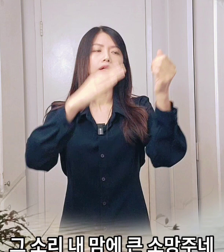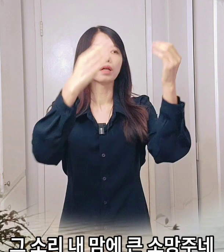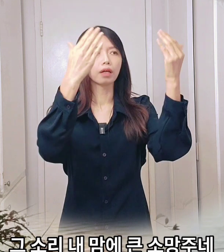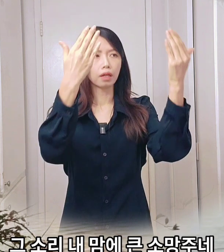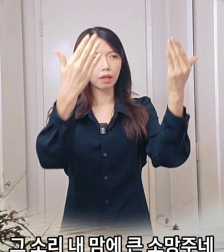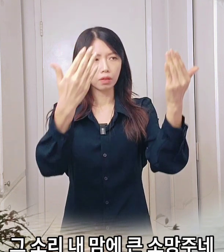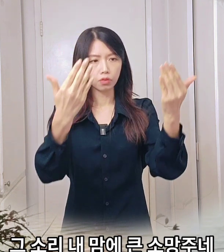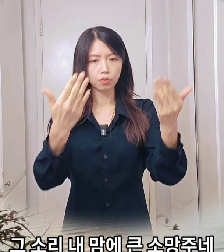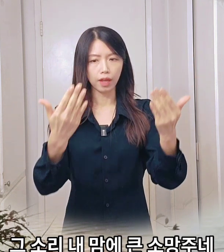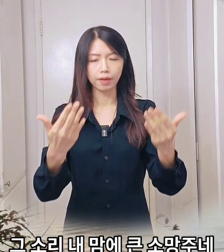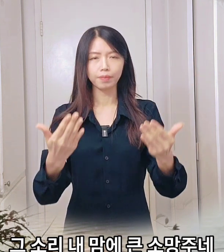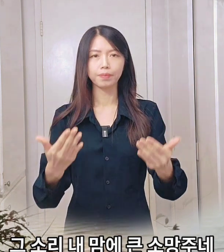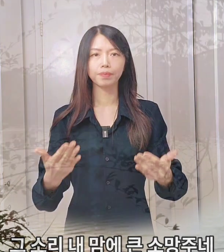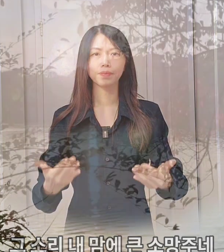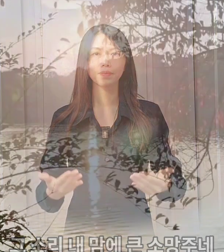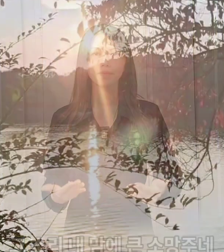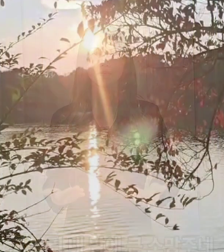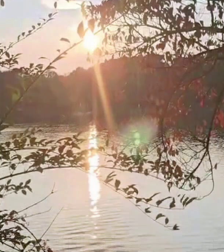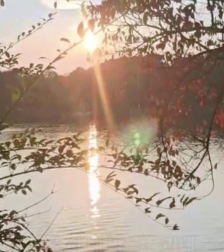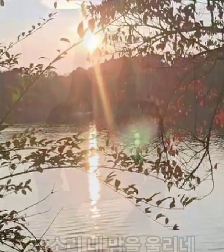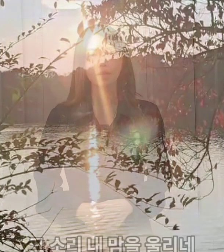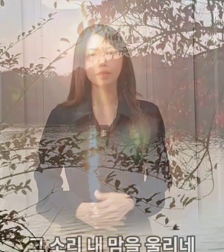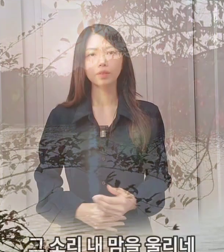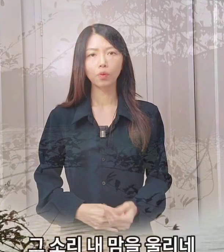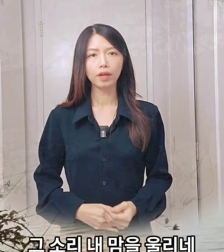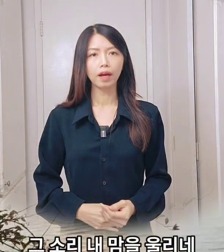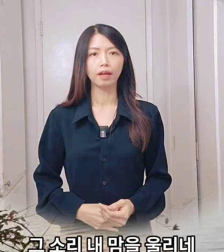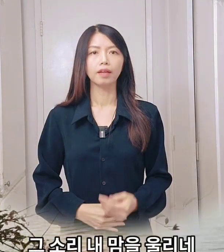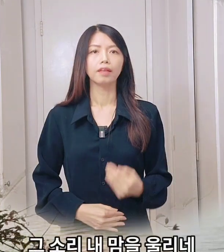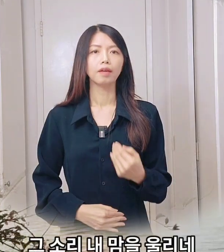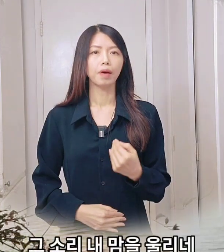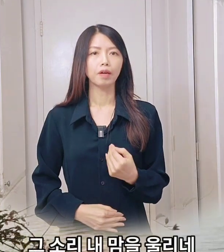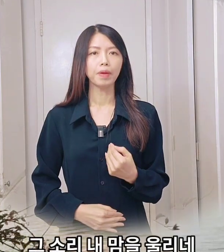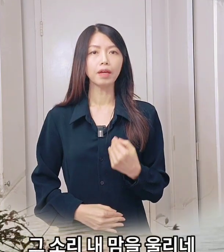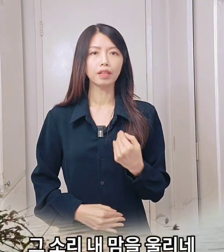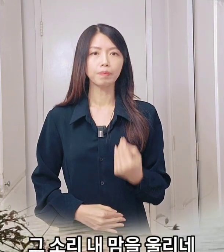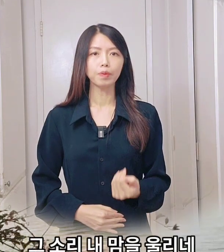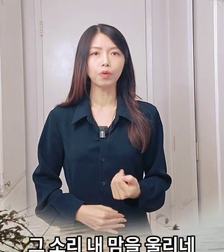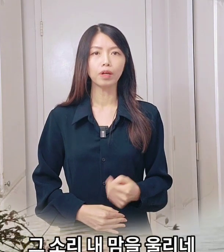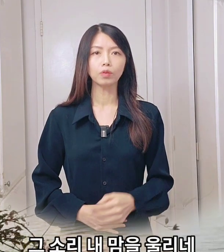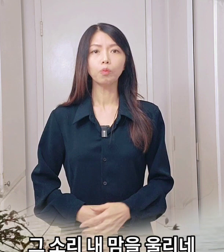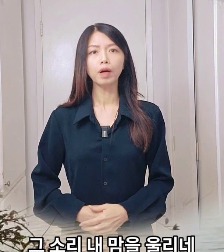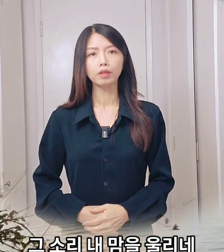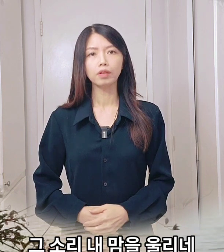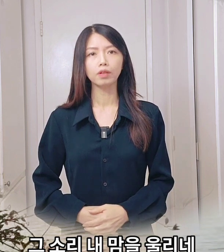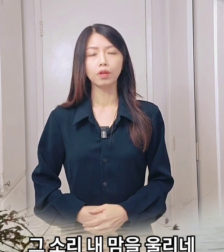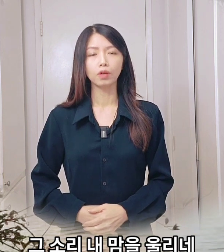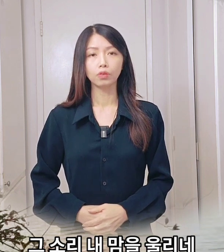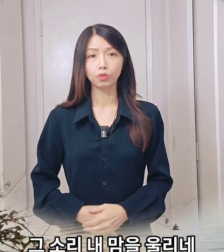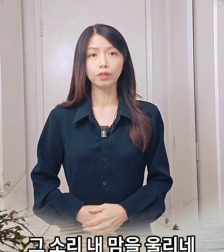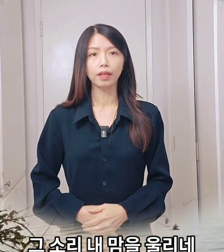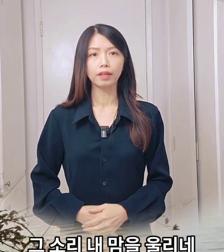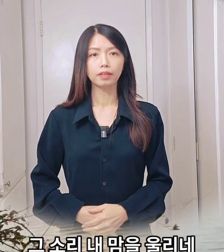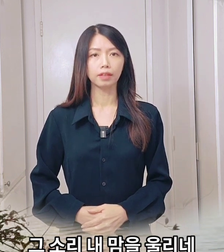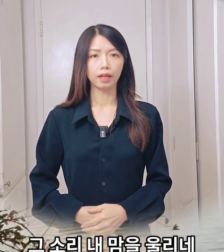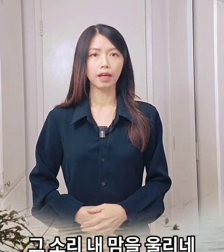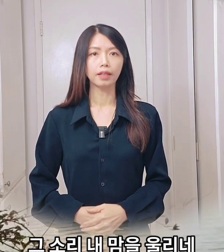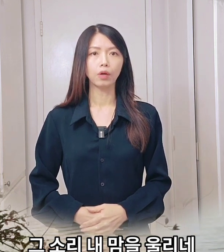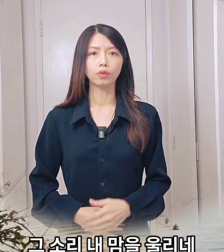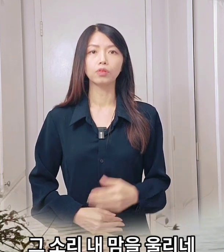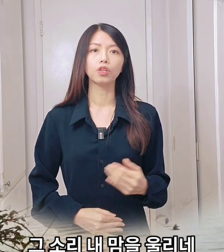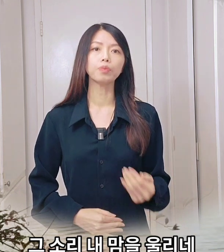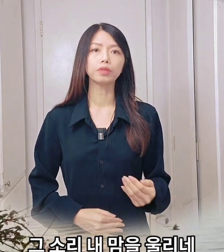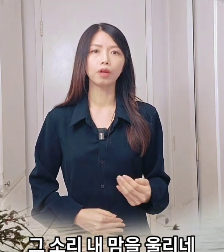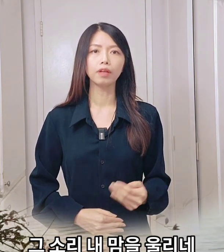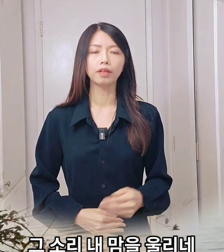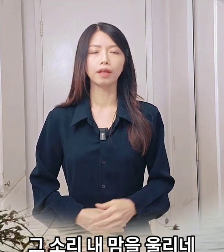소망 주네. 그 소리가 내 마음에 기쁨과 소망을 준다는 그 가사가